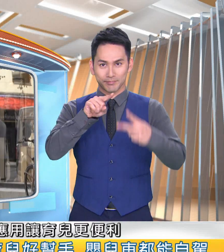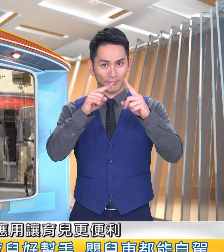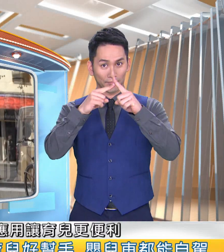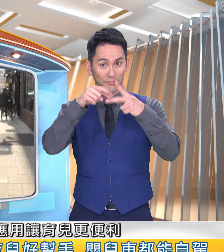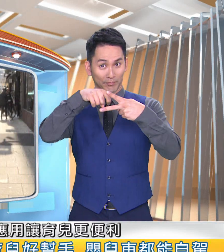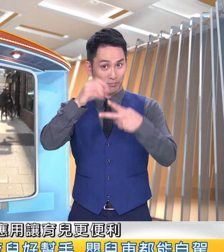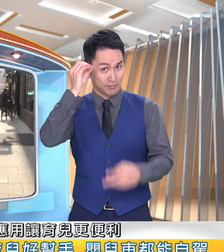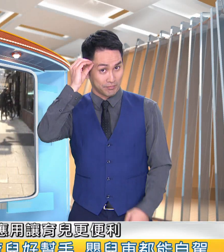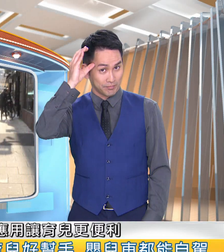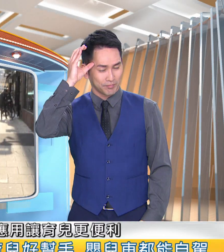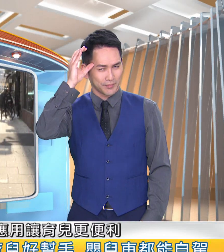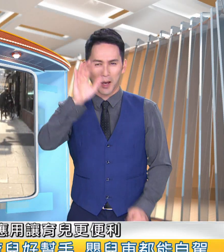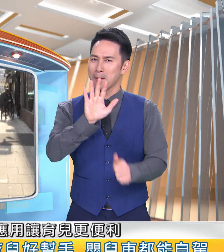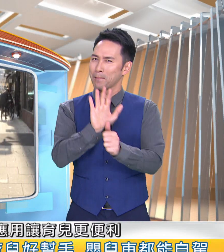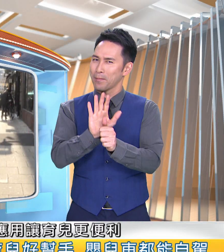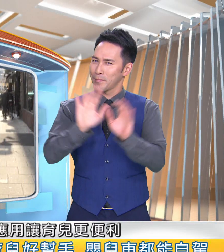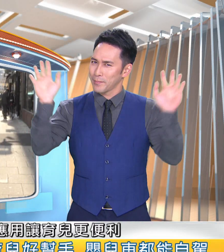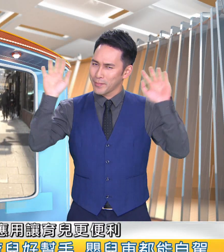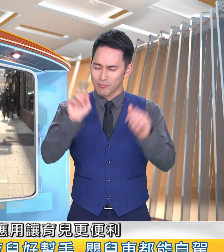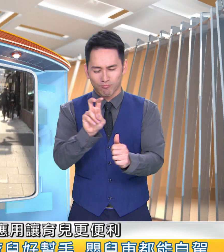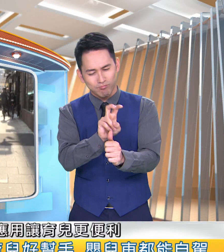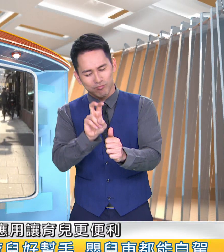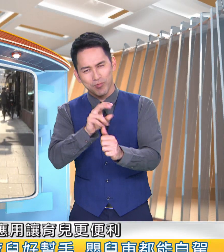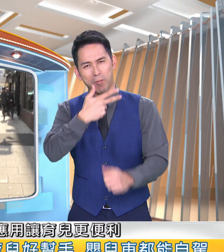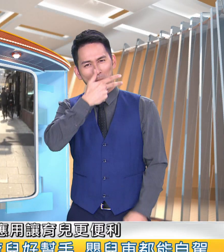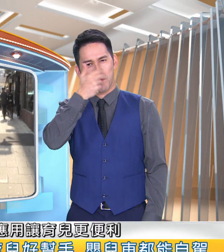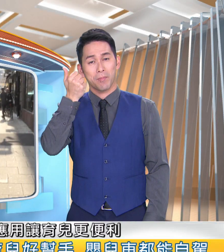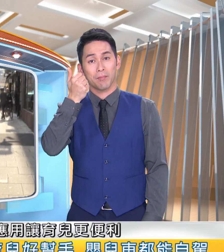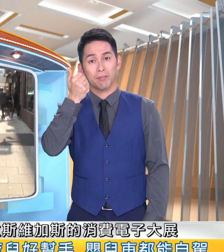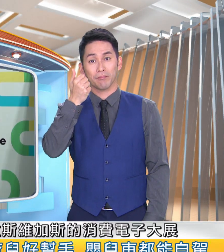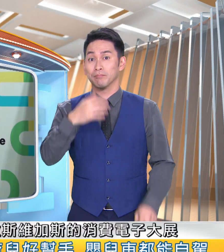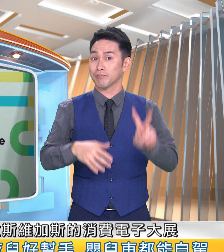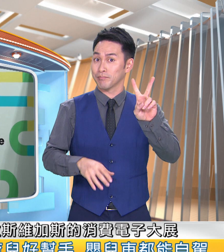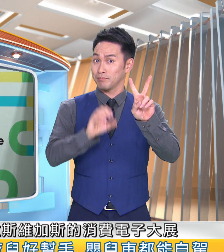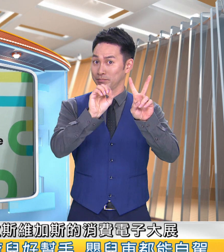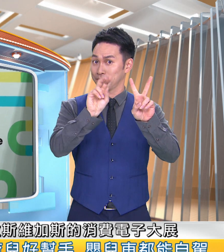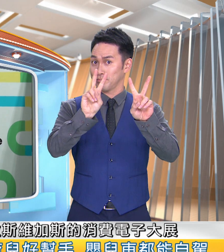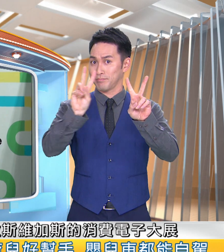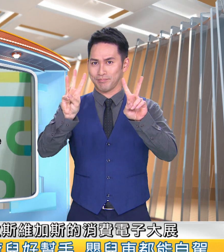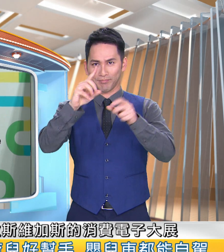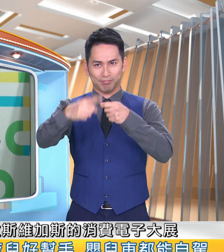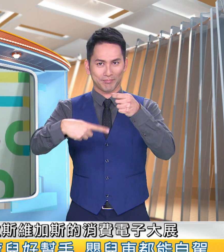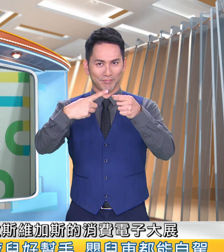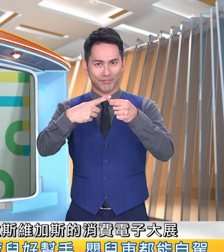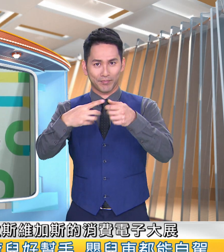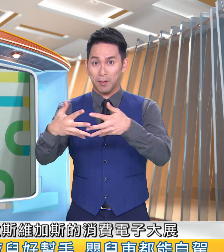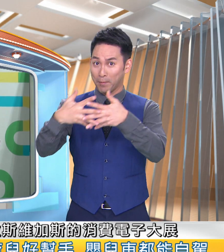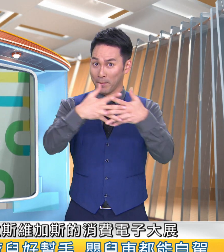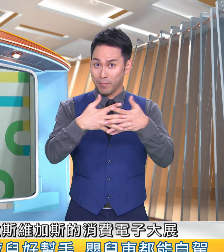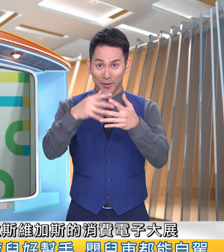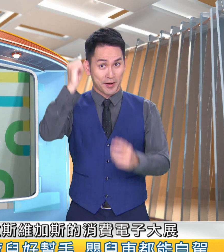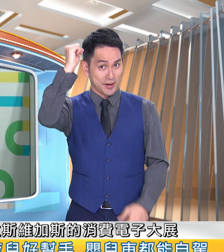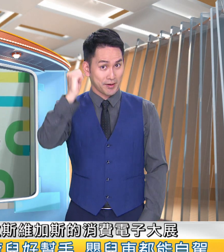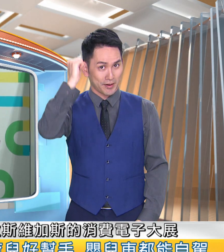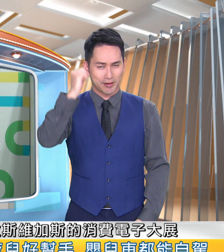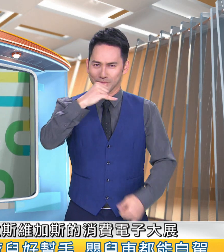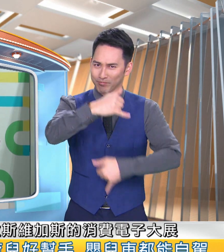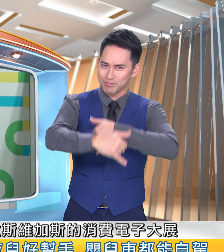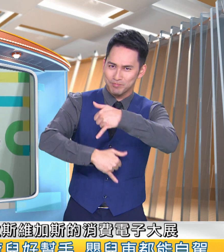AI 人工智慧的应用让育儿更便利。2023年，美国拉斯维加斯的消费